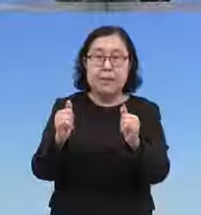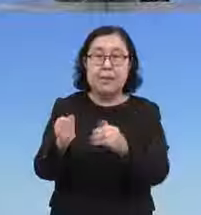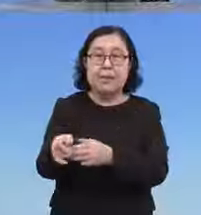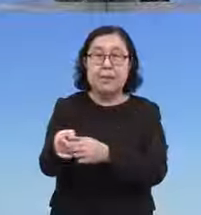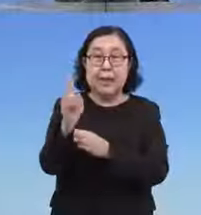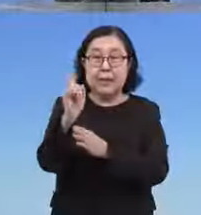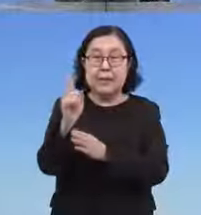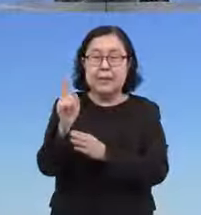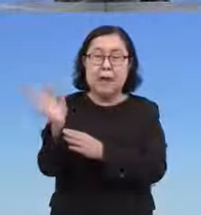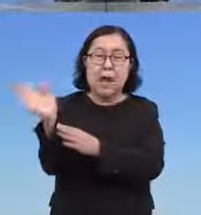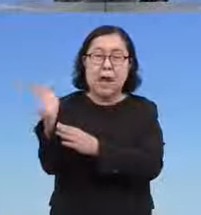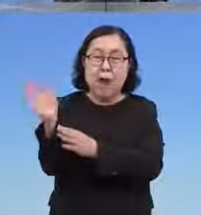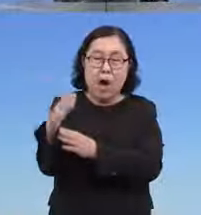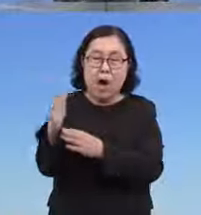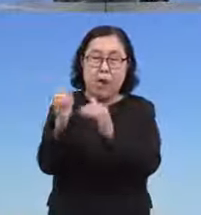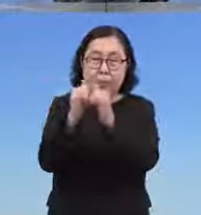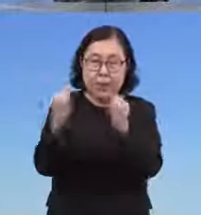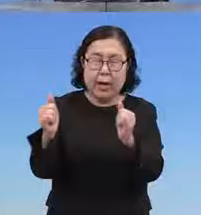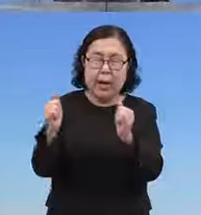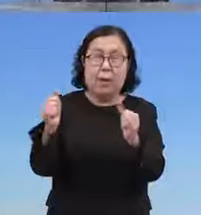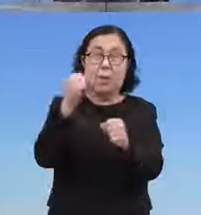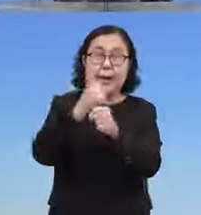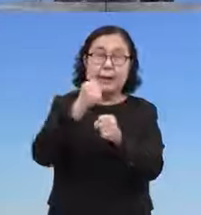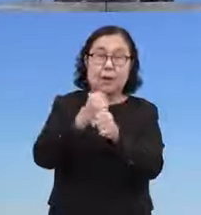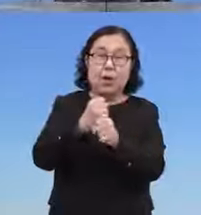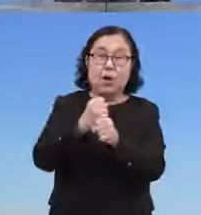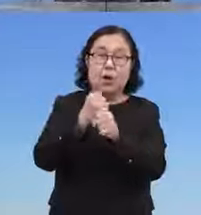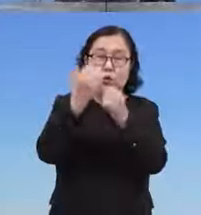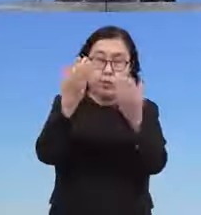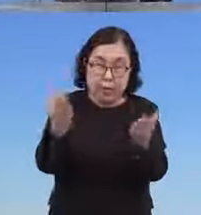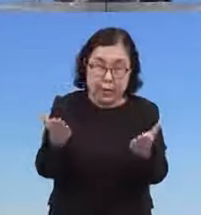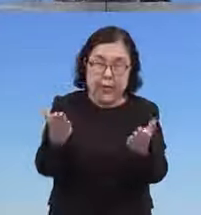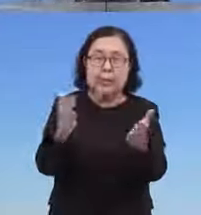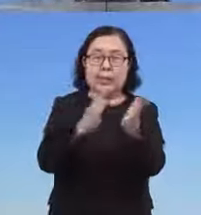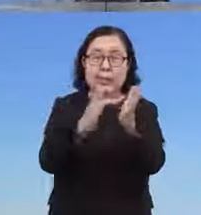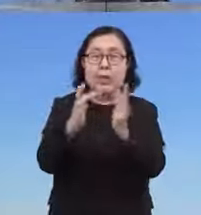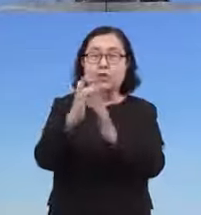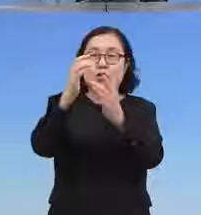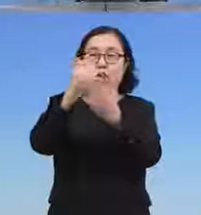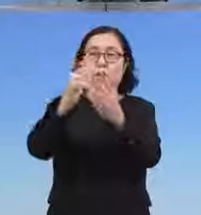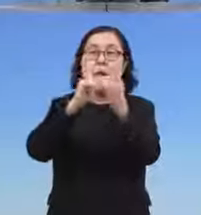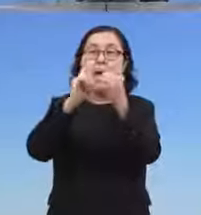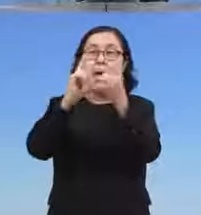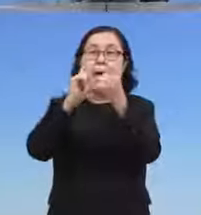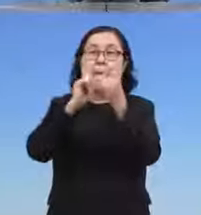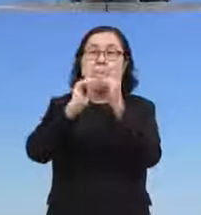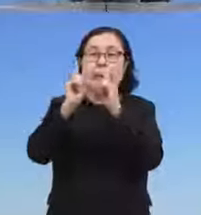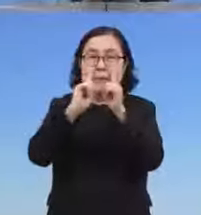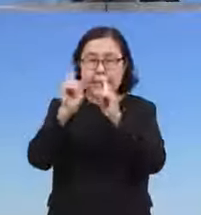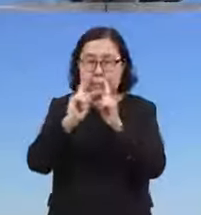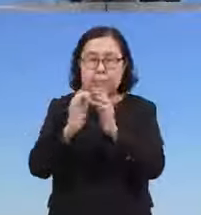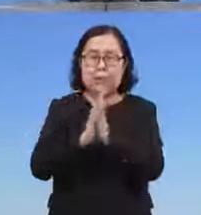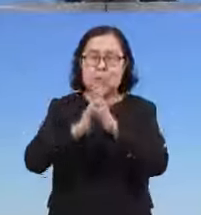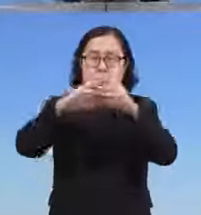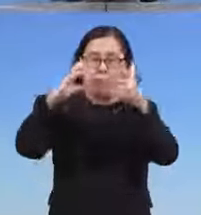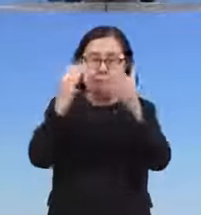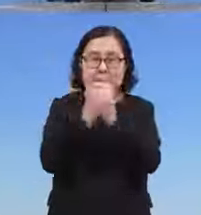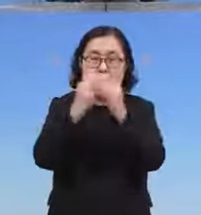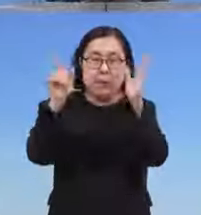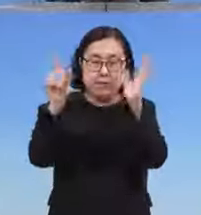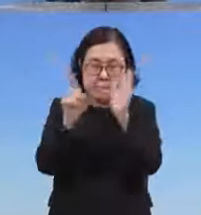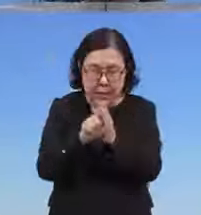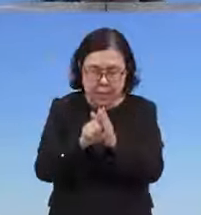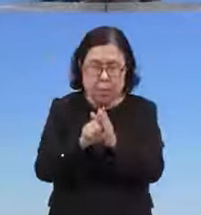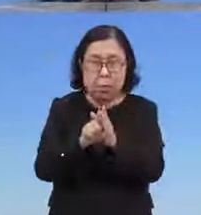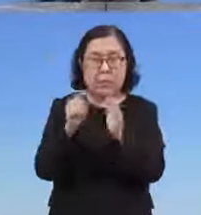어부가 되게 해주시겠다는 주님의 말씀을 전적으로 신뢰하고 수용하며 따라간 그런 믿음이 내포되어 있다.